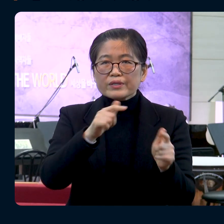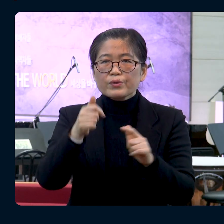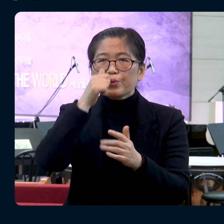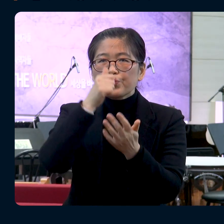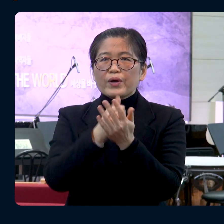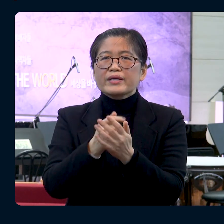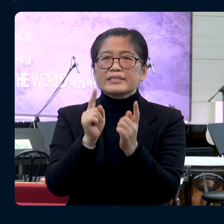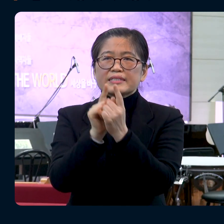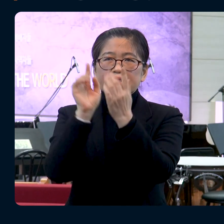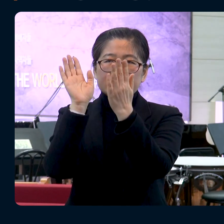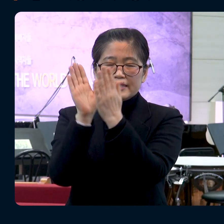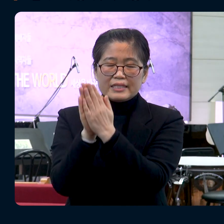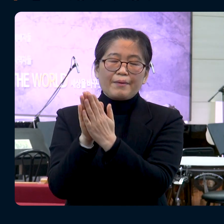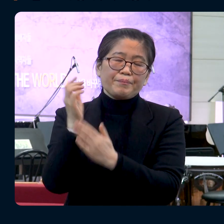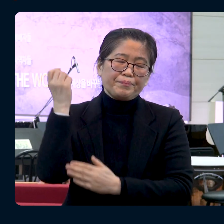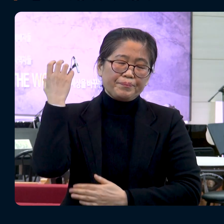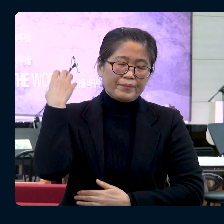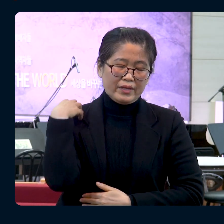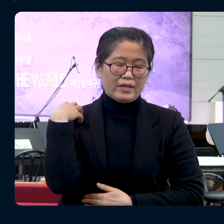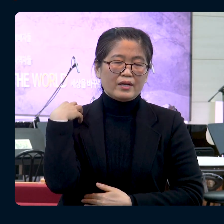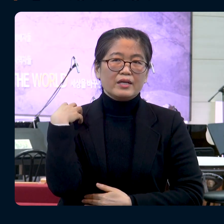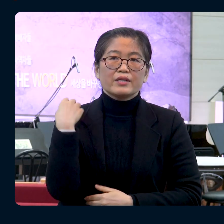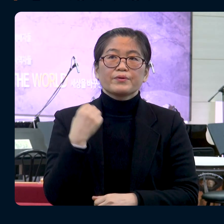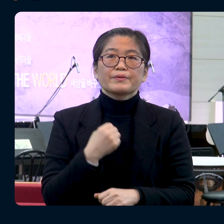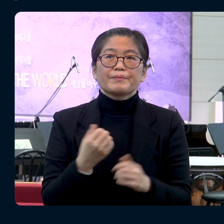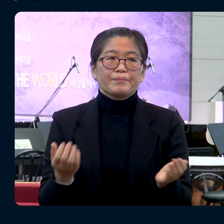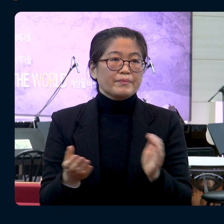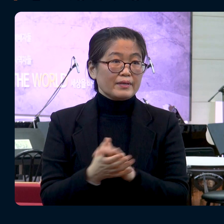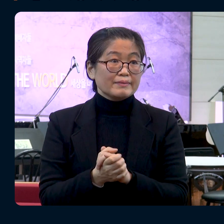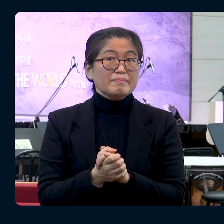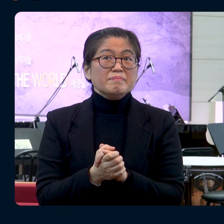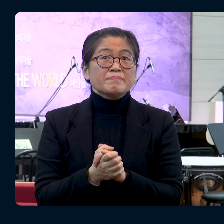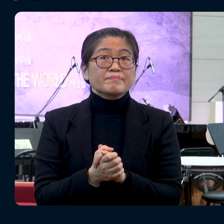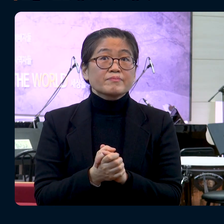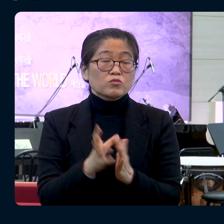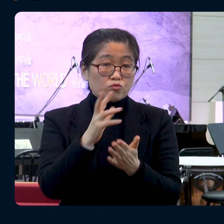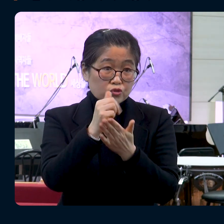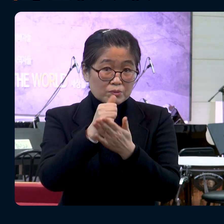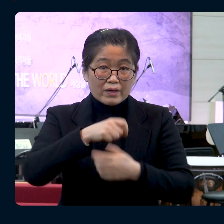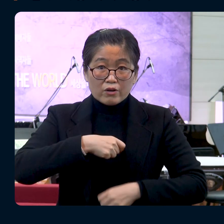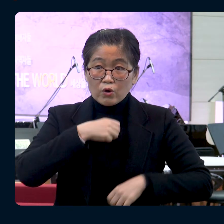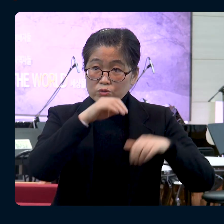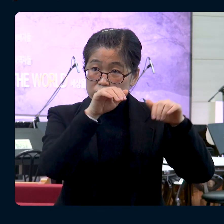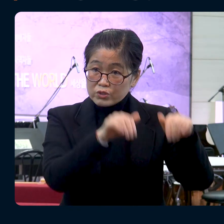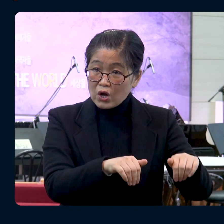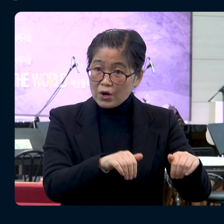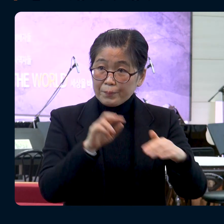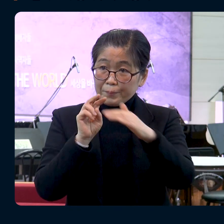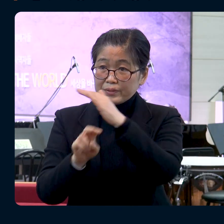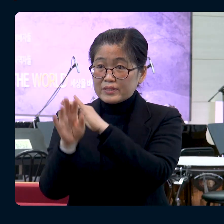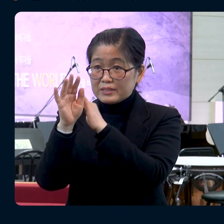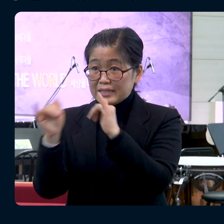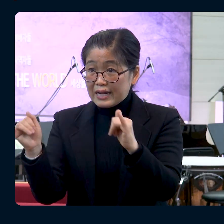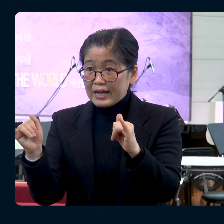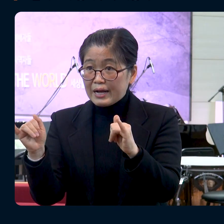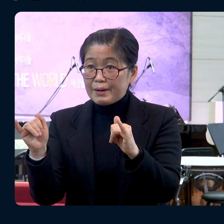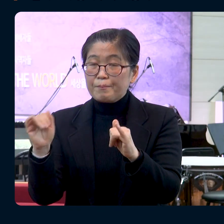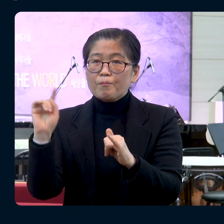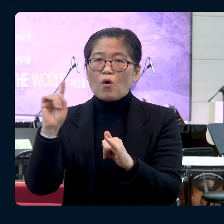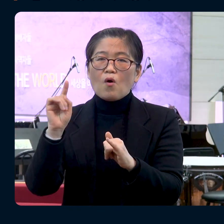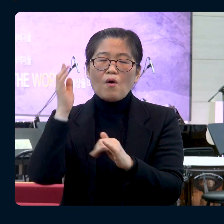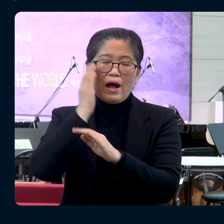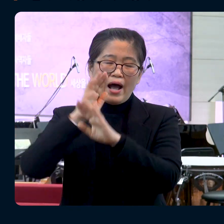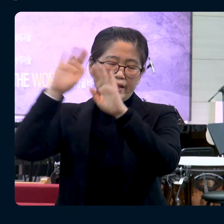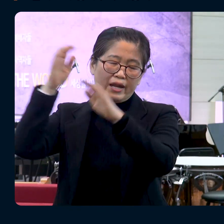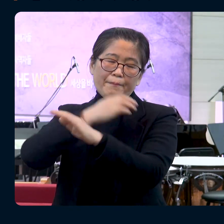많은 사람을 의롭게 하며 또 그들의 죄악을 친히 담당하리로다. 주님의 의로운 종, 비전의